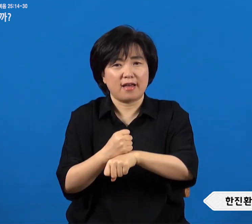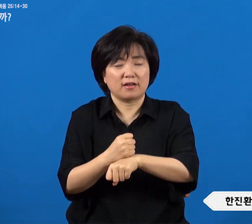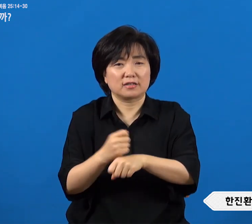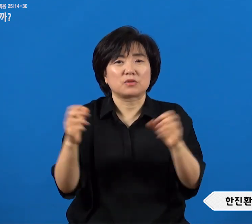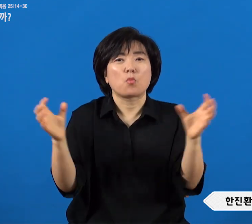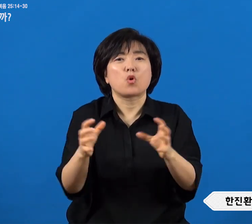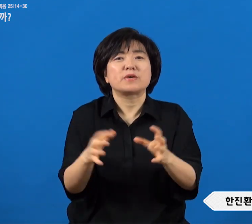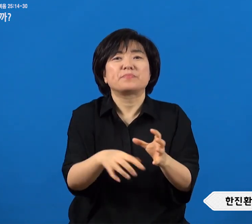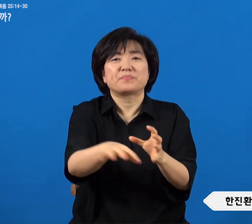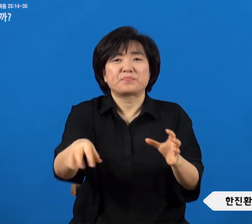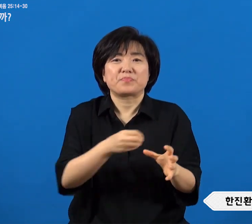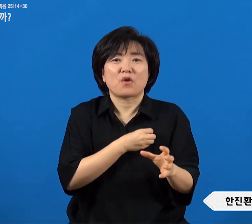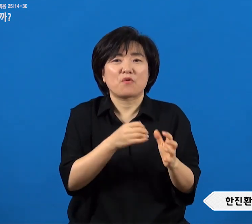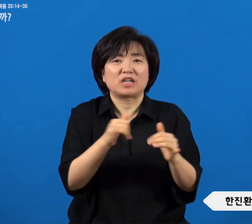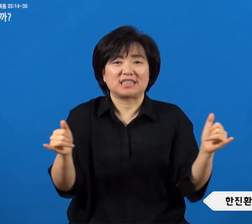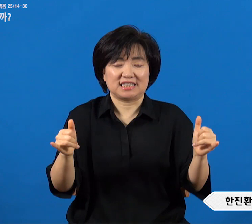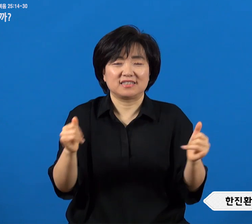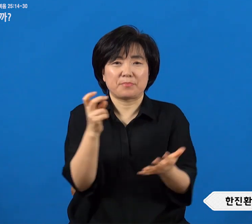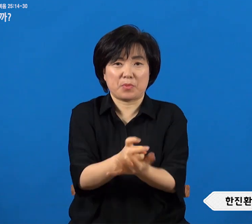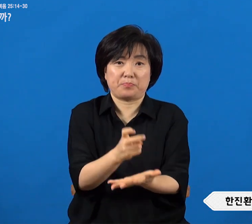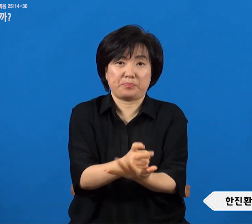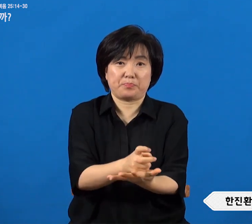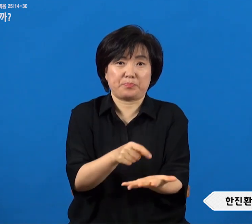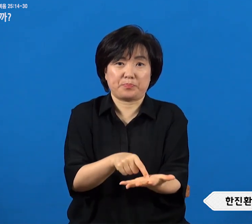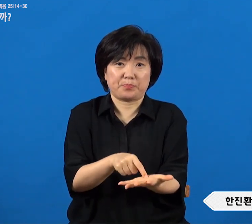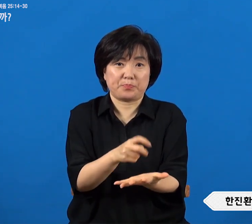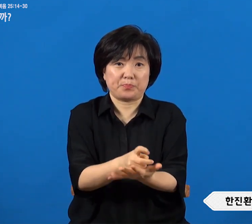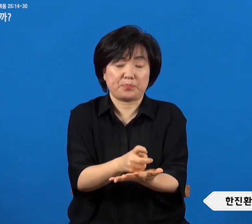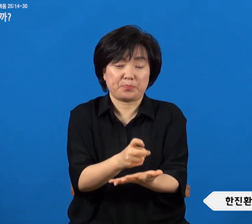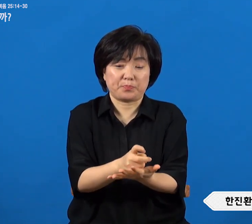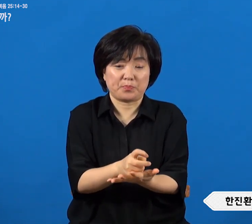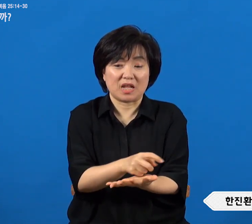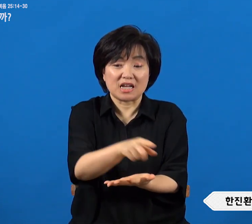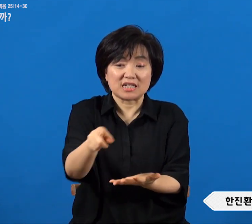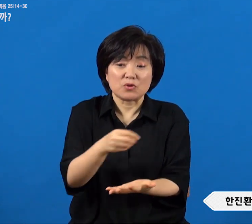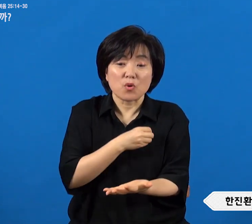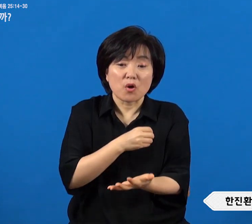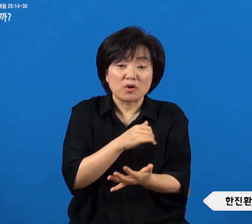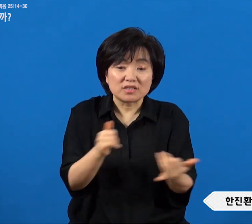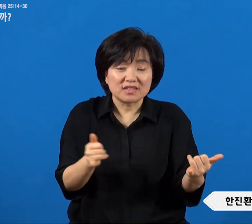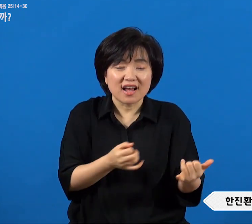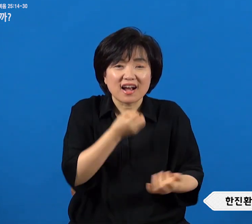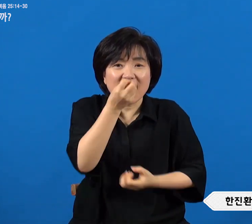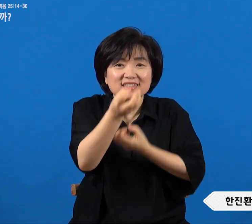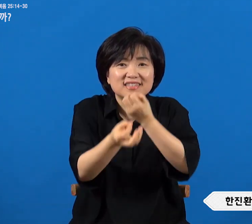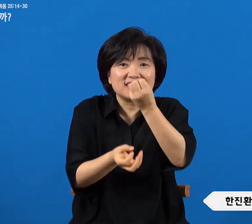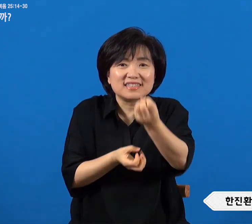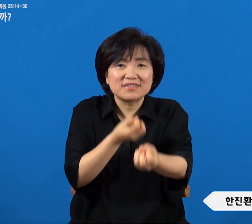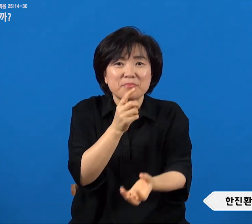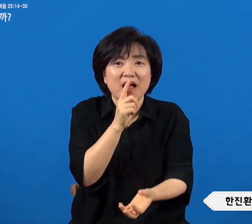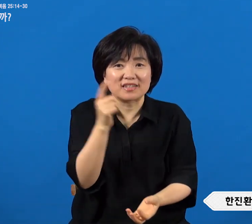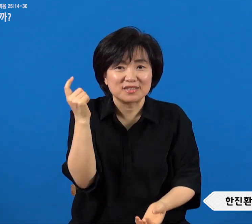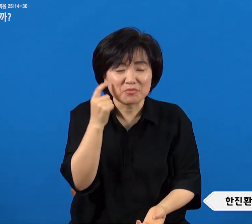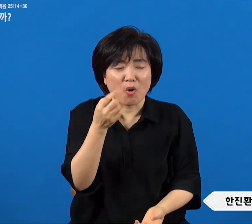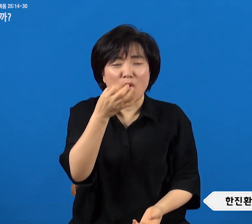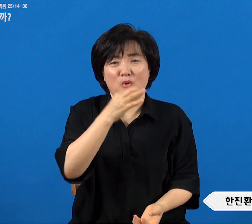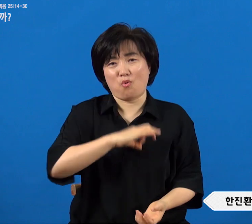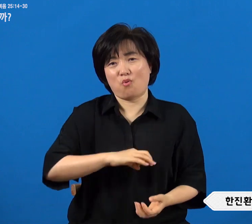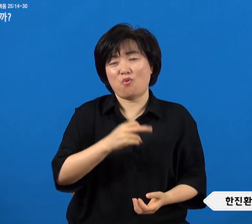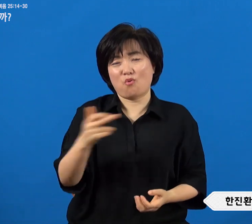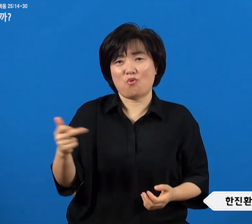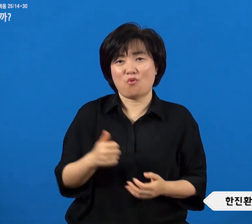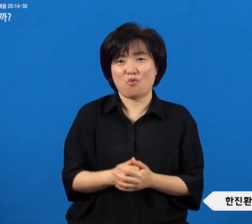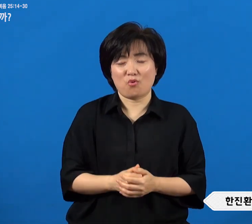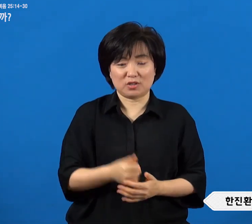강령입니다. 그 회원들 간증 들어보면 유익한 말들이 많습니다. 자녀에게